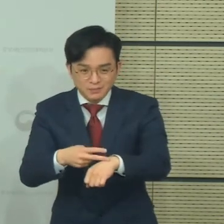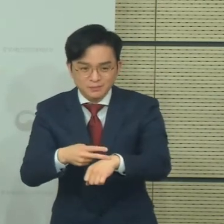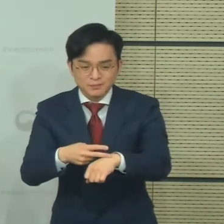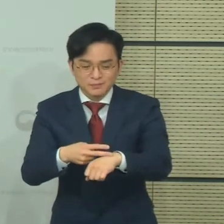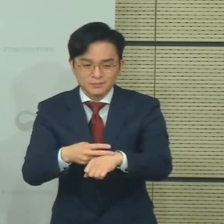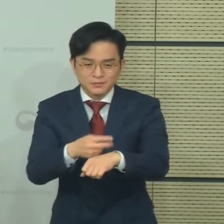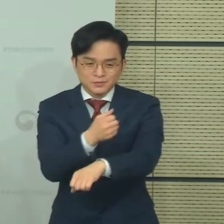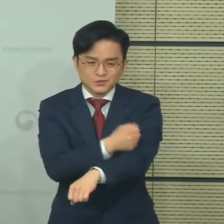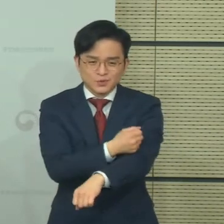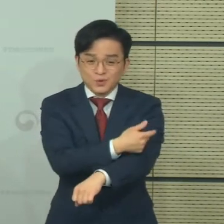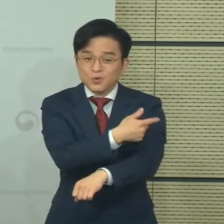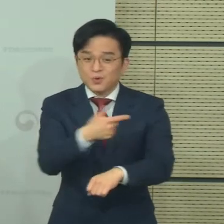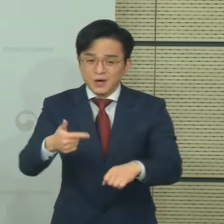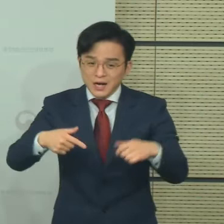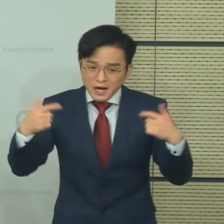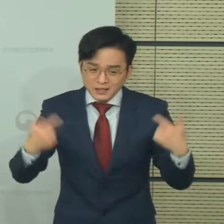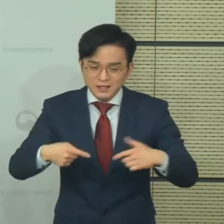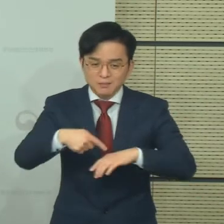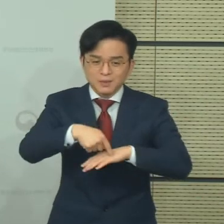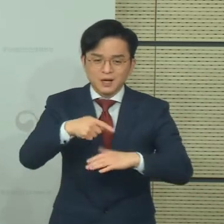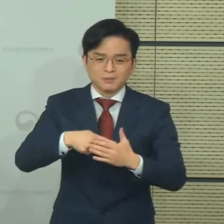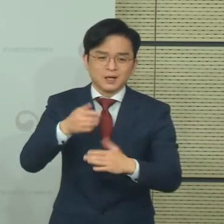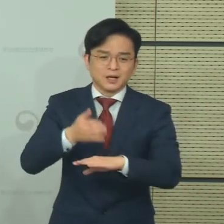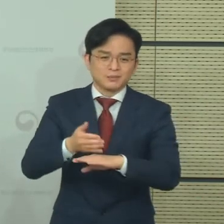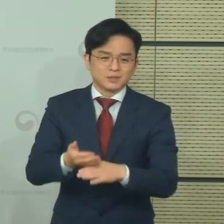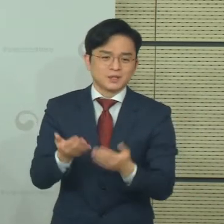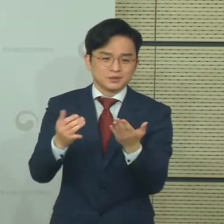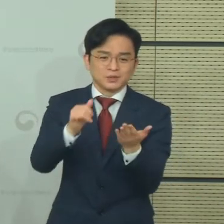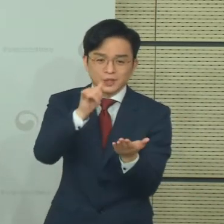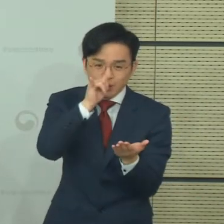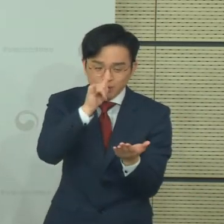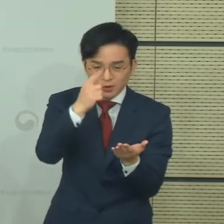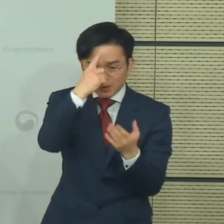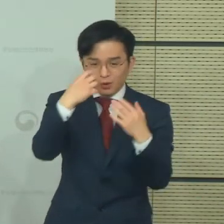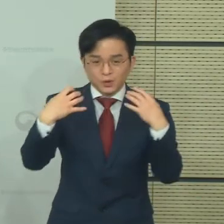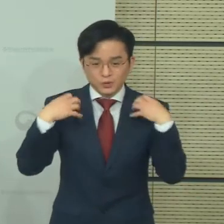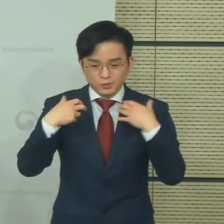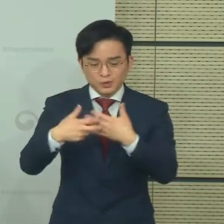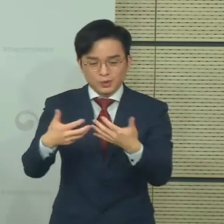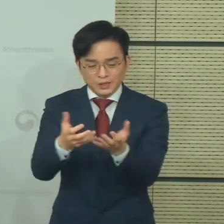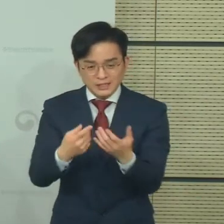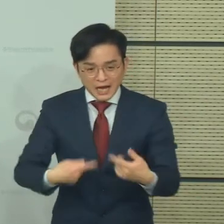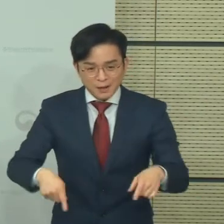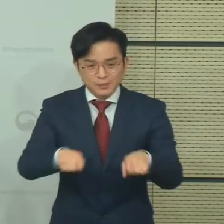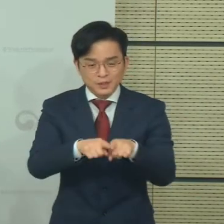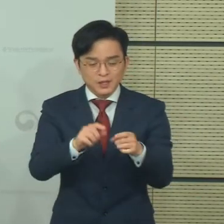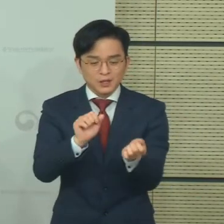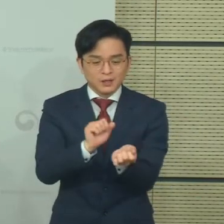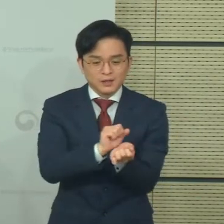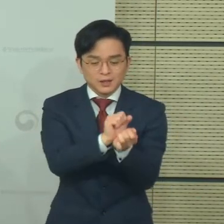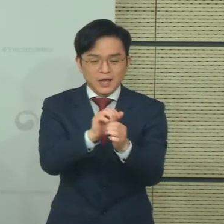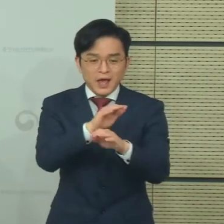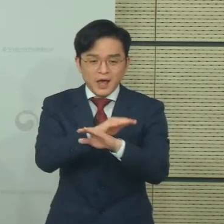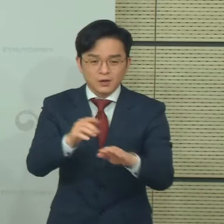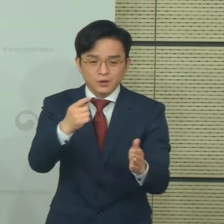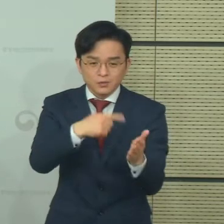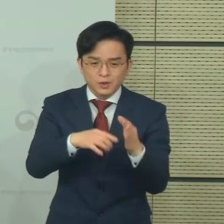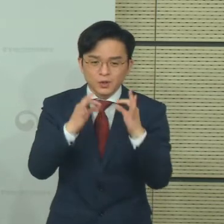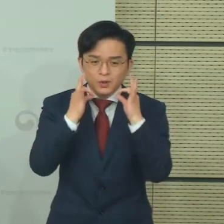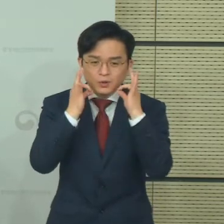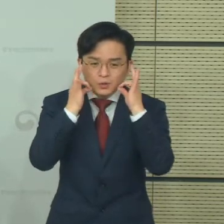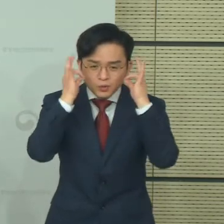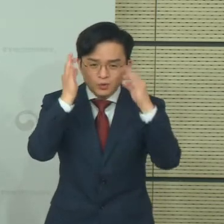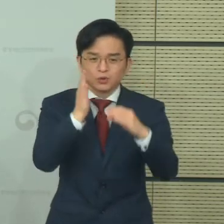부분 코로나19와 관련되는 위기 상황들을 극복하고자 같이 노력을 하고 있는 부분에 대해서는 저희들도 충분히